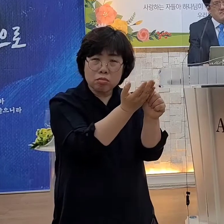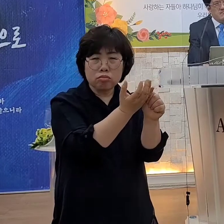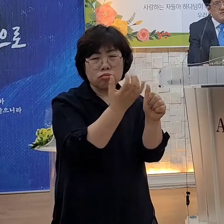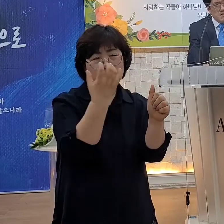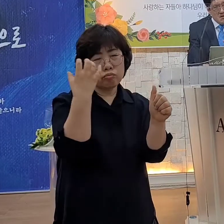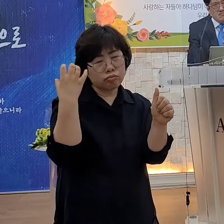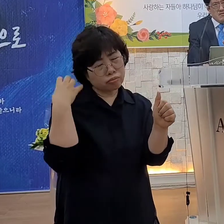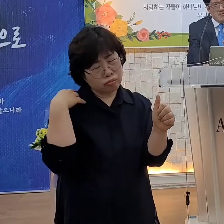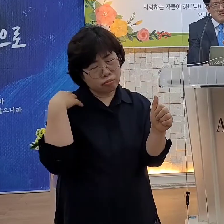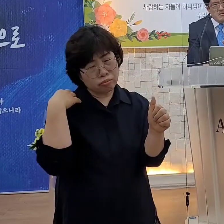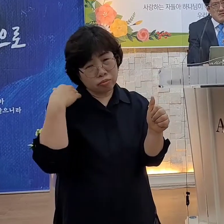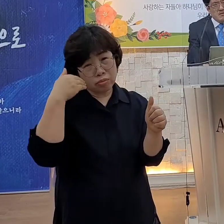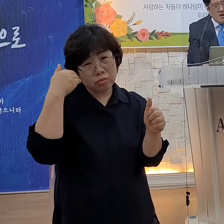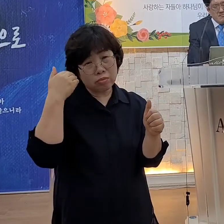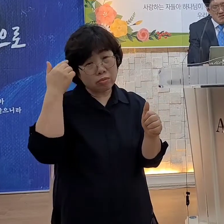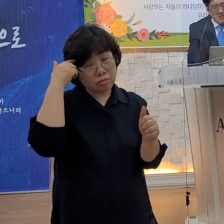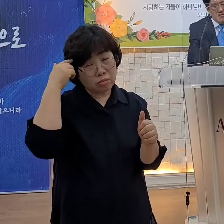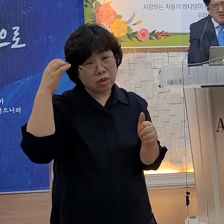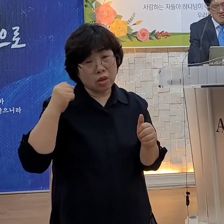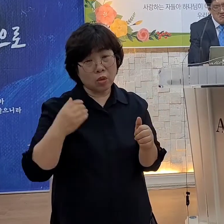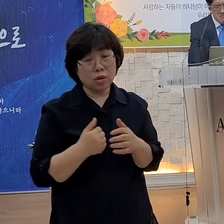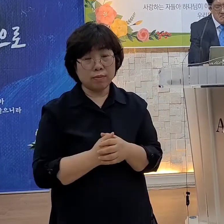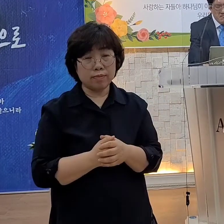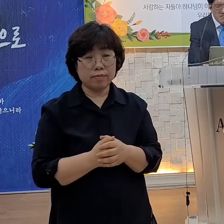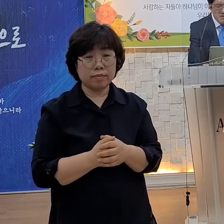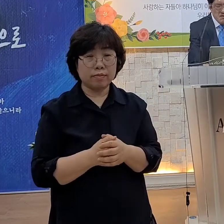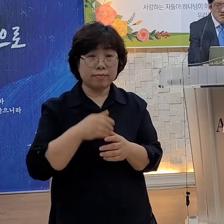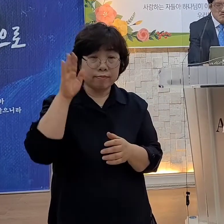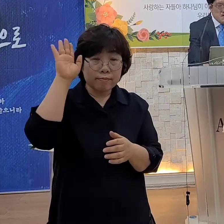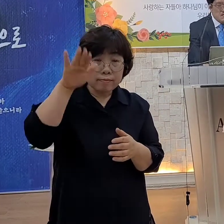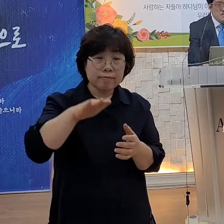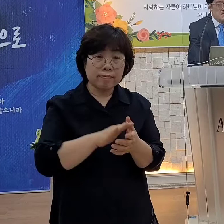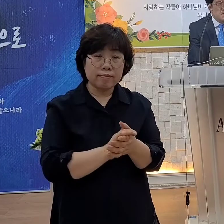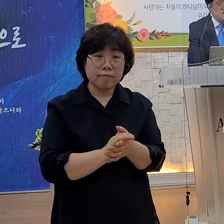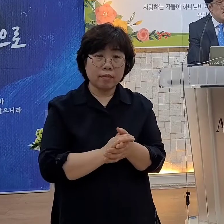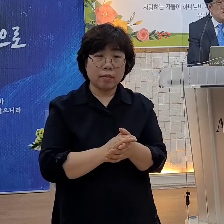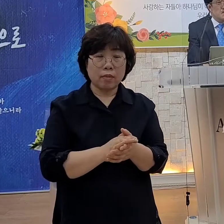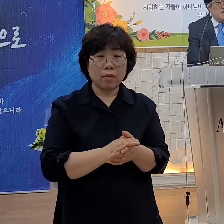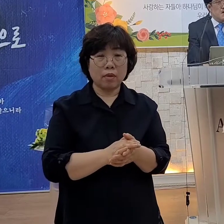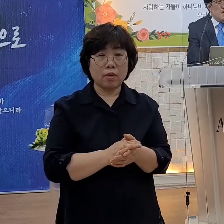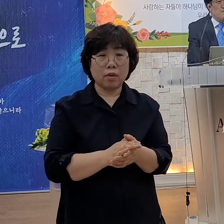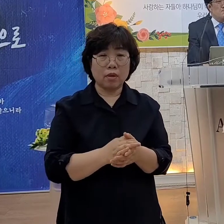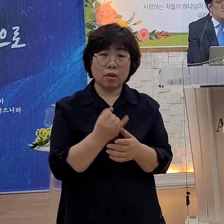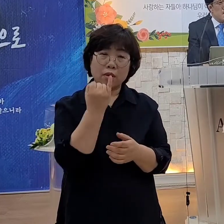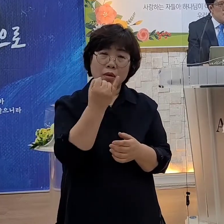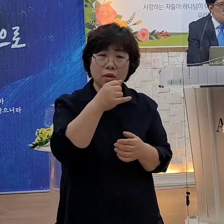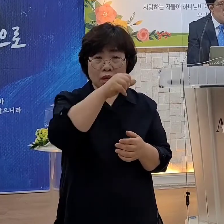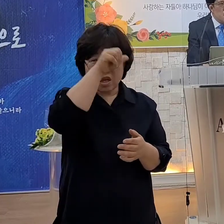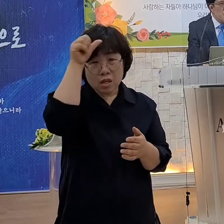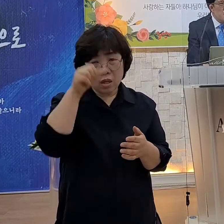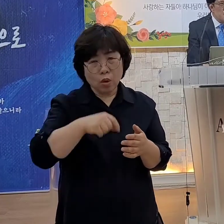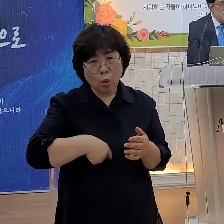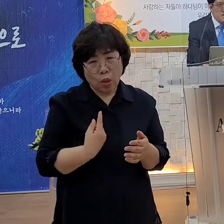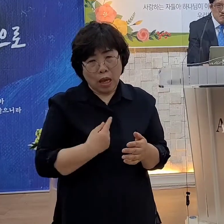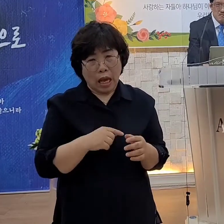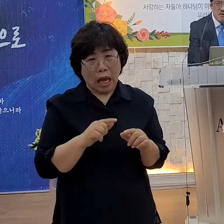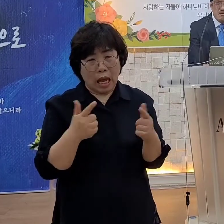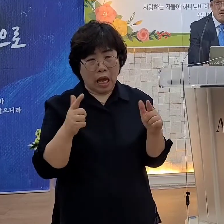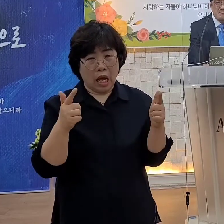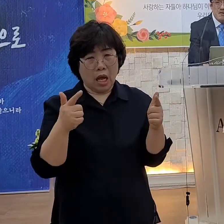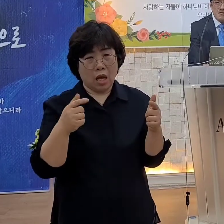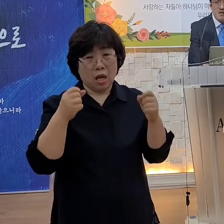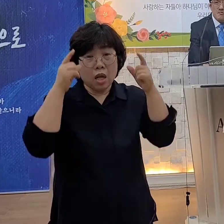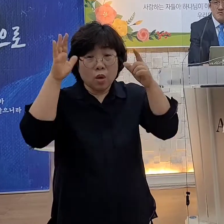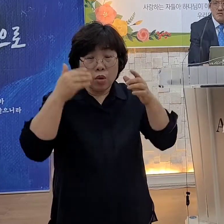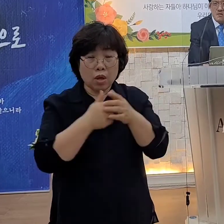부담감이 생깁니다. 그런가 하면 그 다음에는요. 자기 인생이 혼자가 아니구나 라는 것을 결혼을